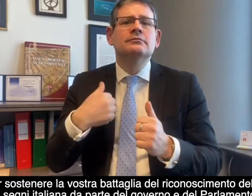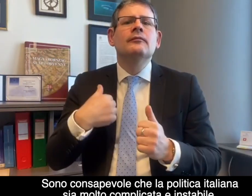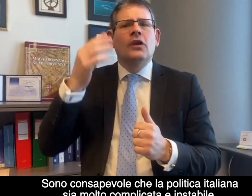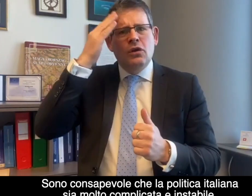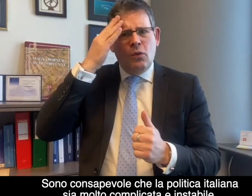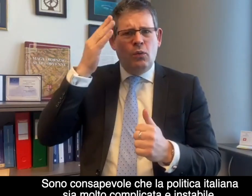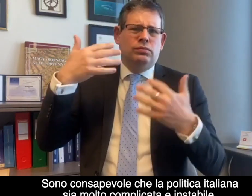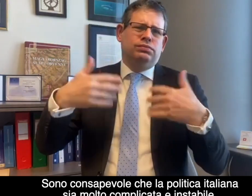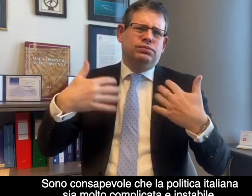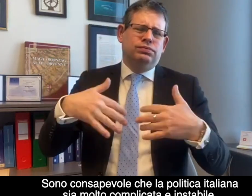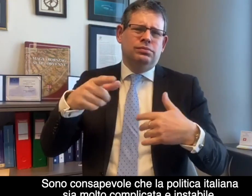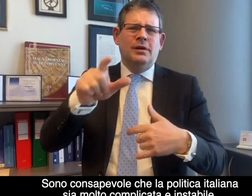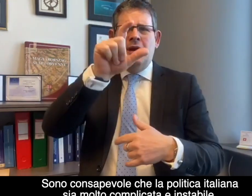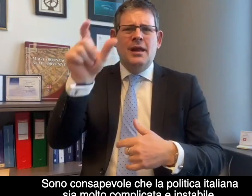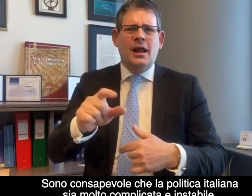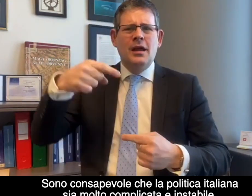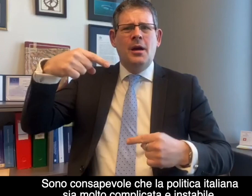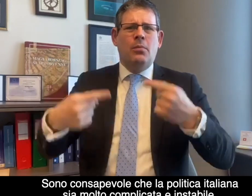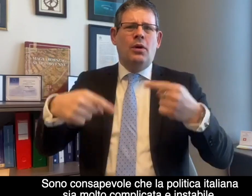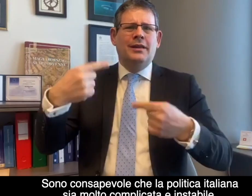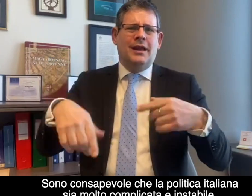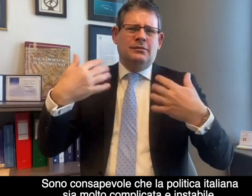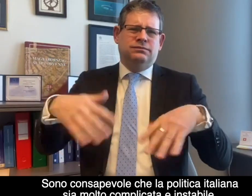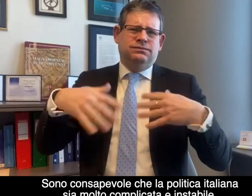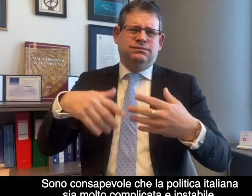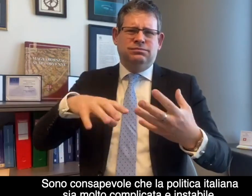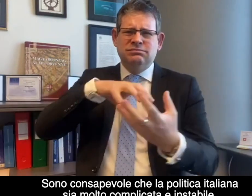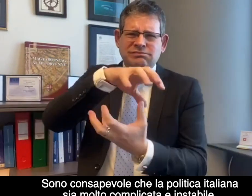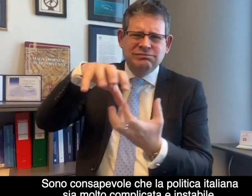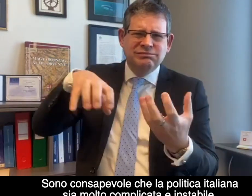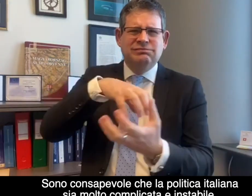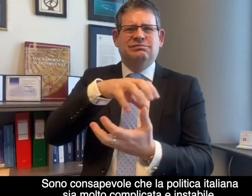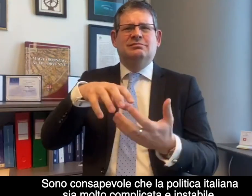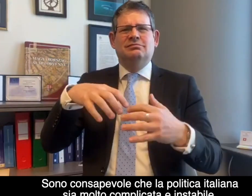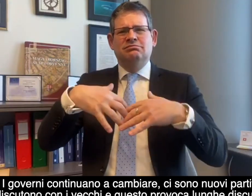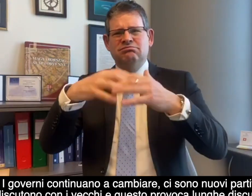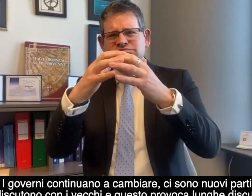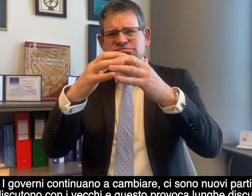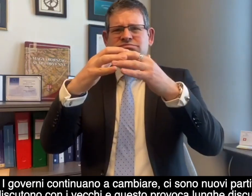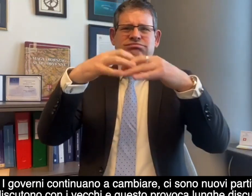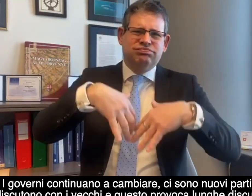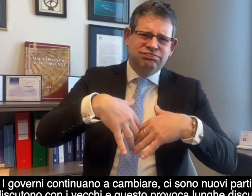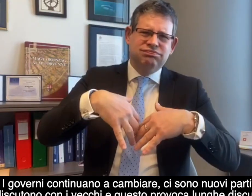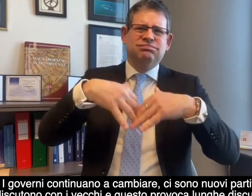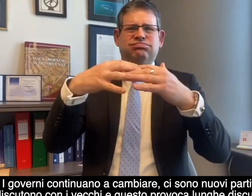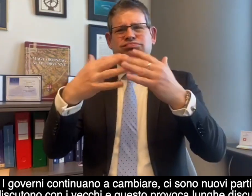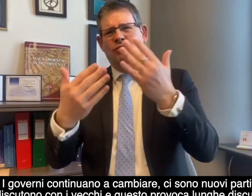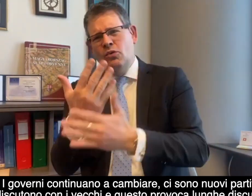sono consapevole che la politica italiana sia molto complicata e instabile i governi continuano a cambiare ci